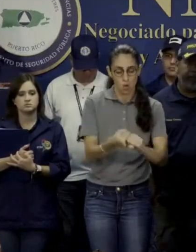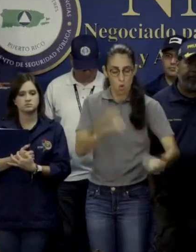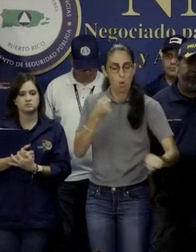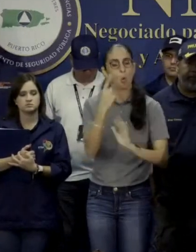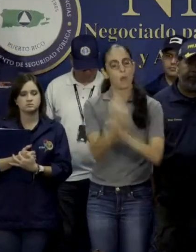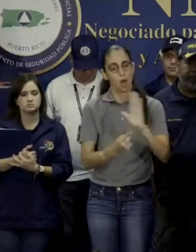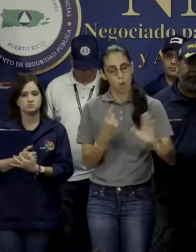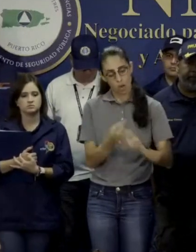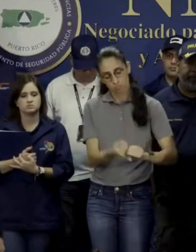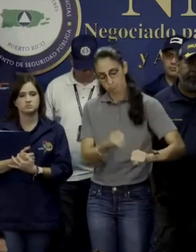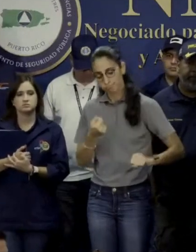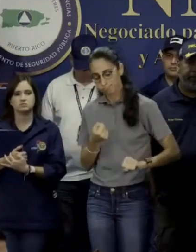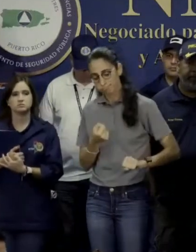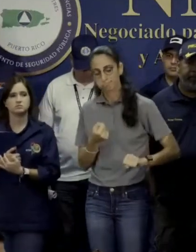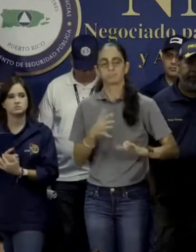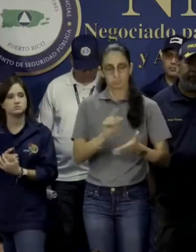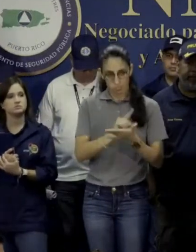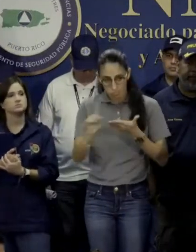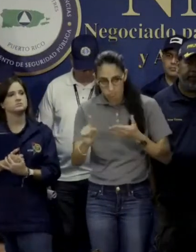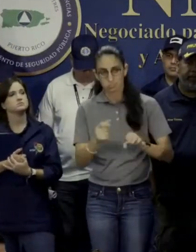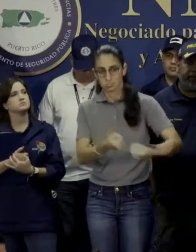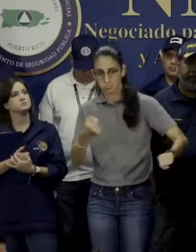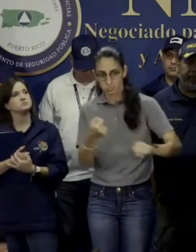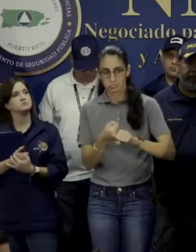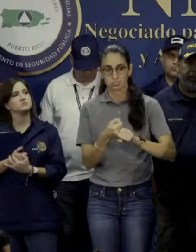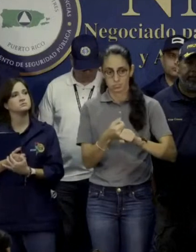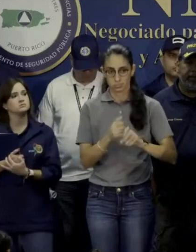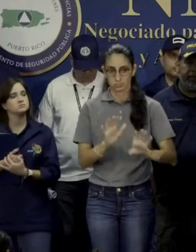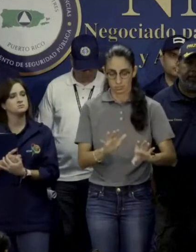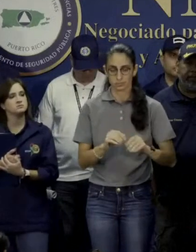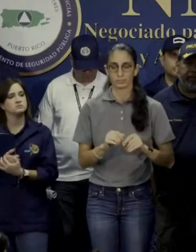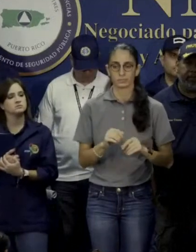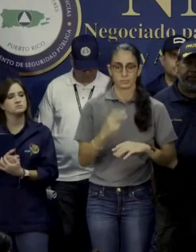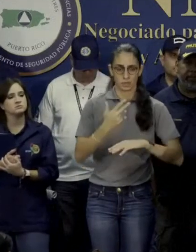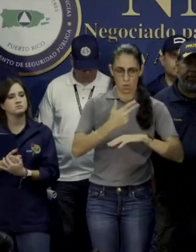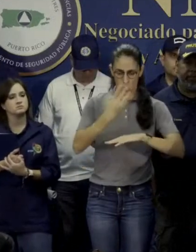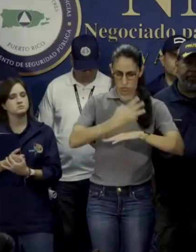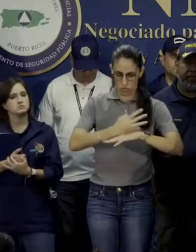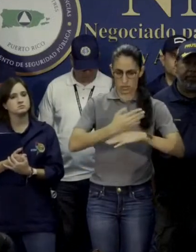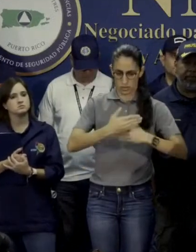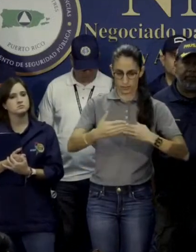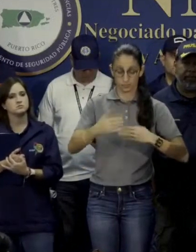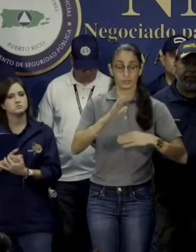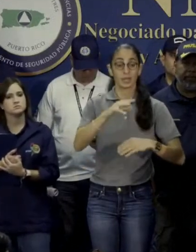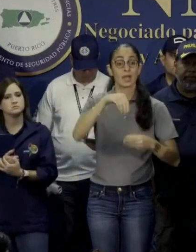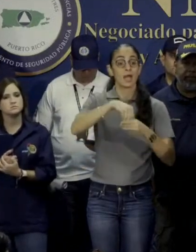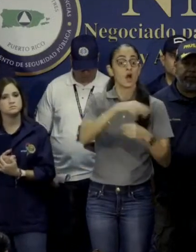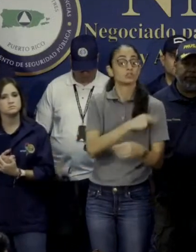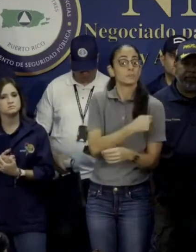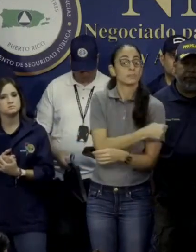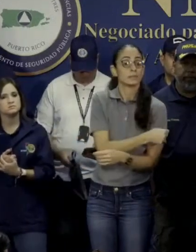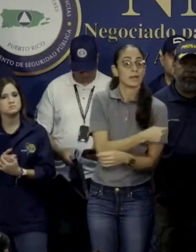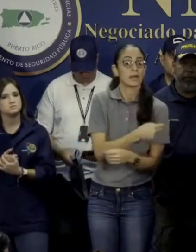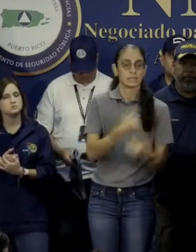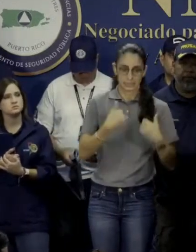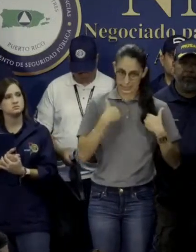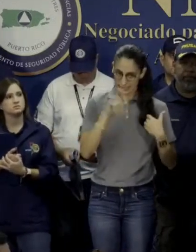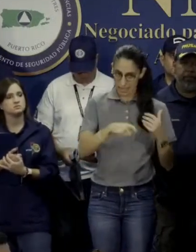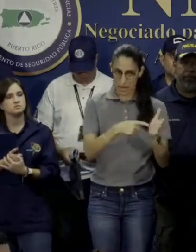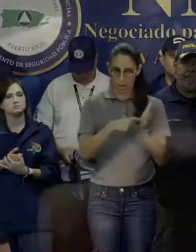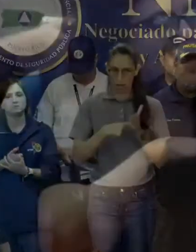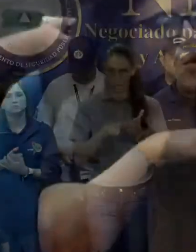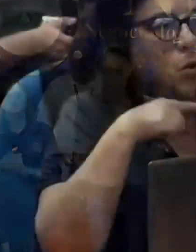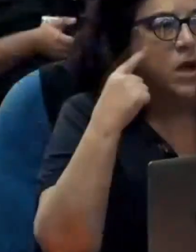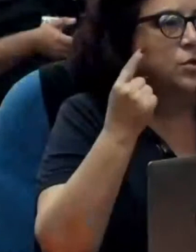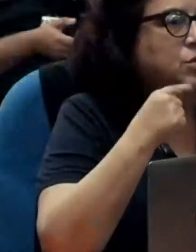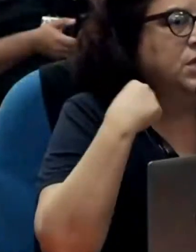que tener abastos por lo menos por tres o cuatro días. Uh-huh. También Joint Commission, a nivel de hospital, también tiene ese tipo de exigencia. Y